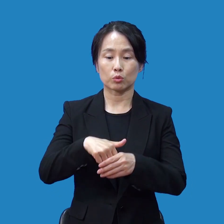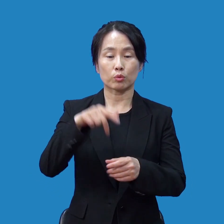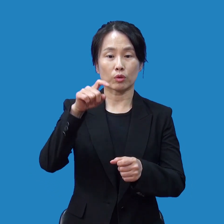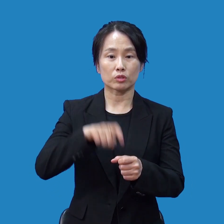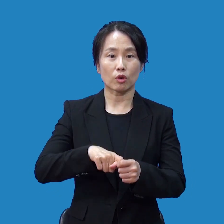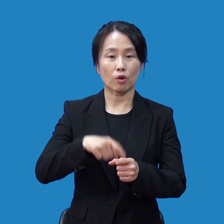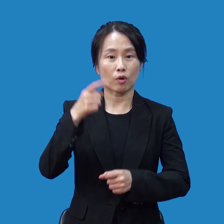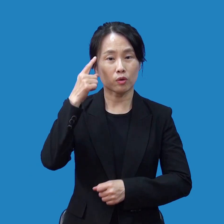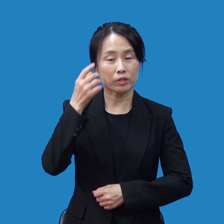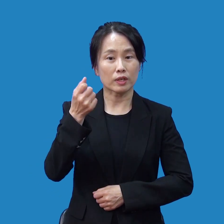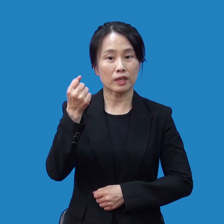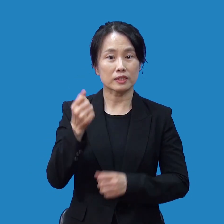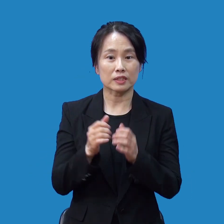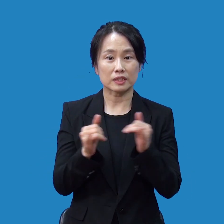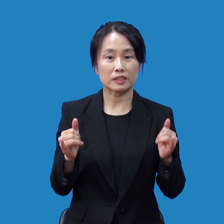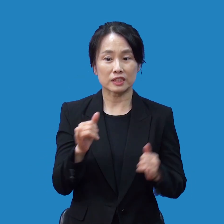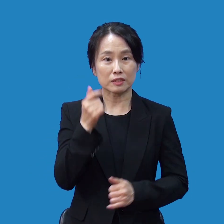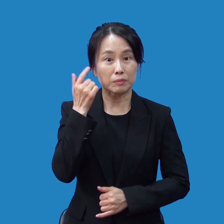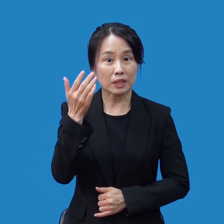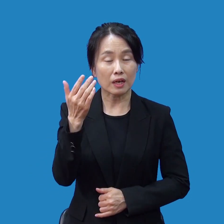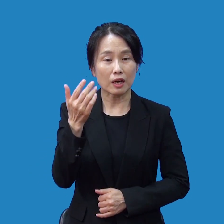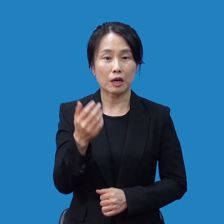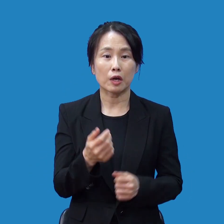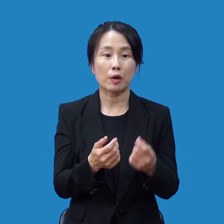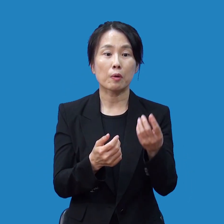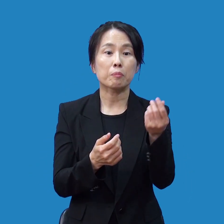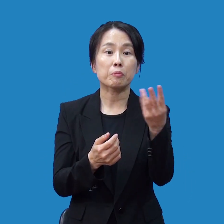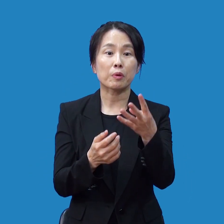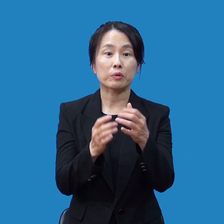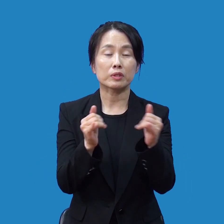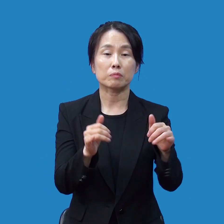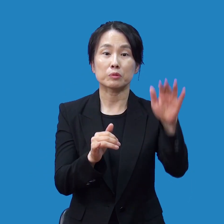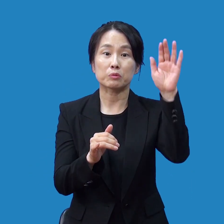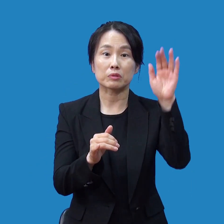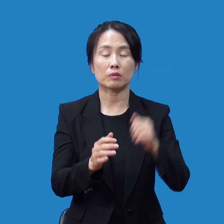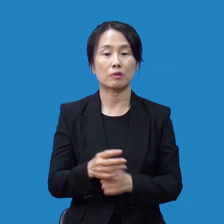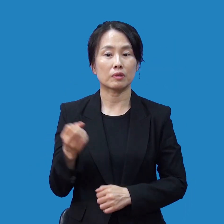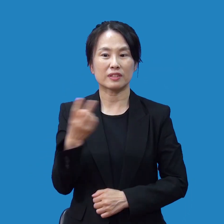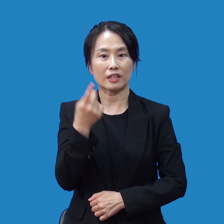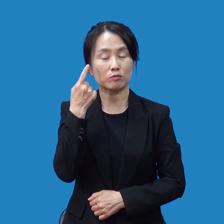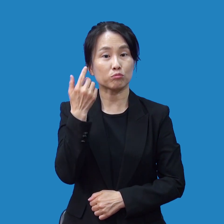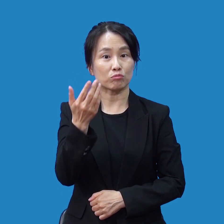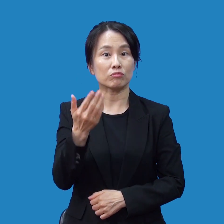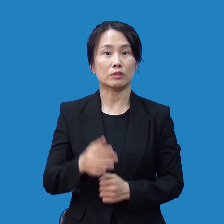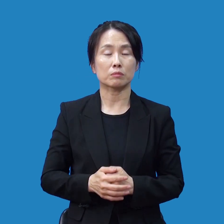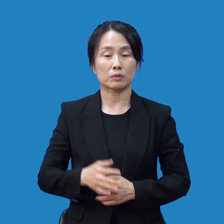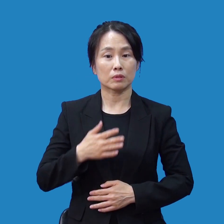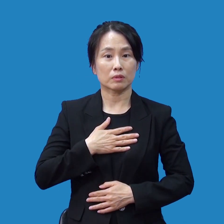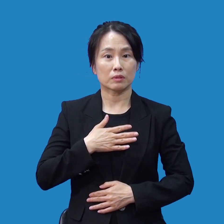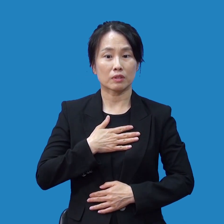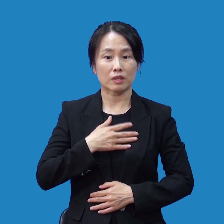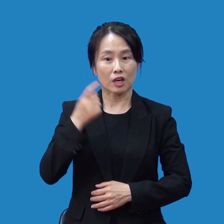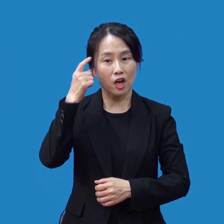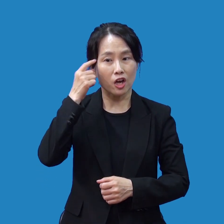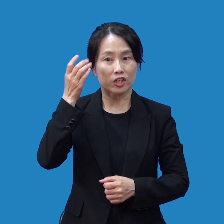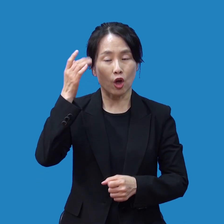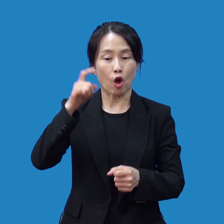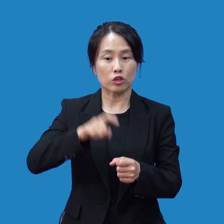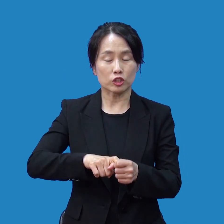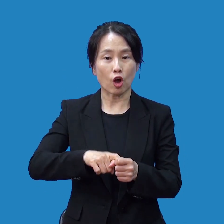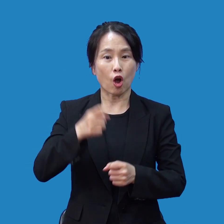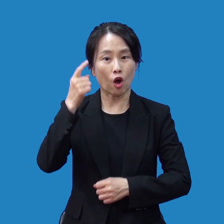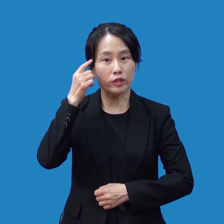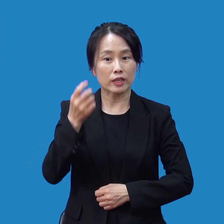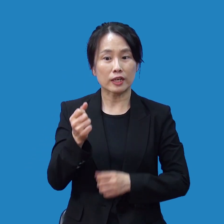있습니까? 이제 극소수가 손을 들었습니다. 다시 물었습니다. 자신이 영적이라